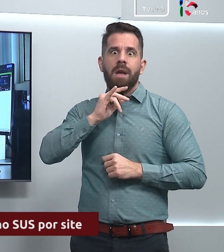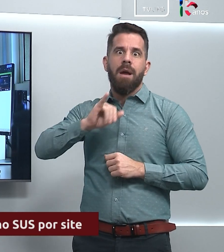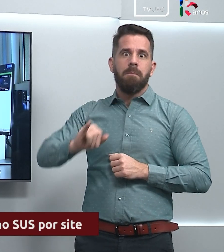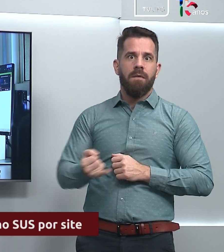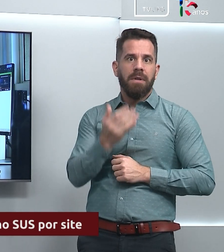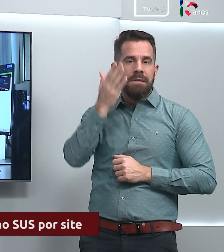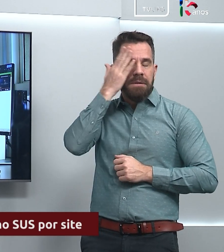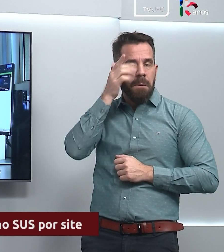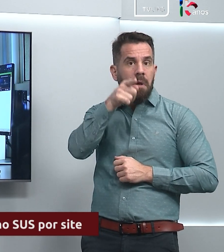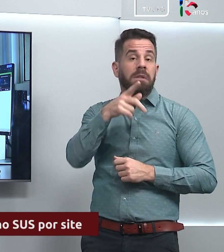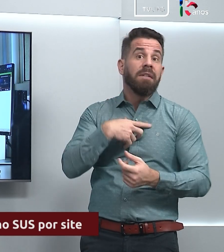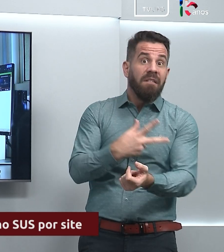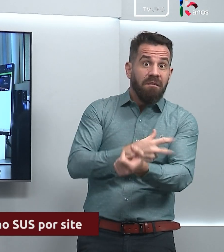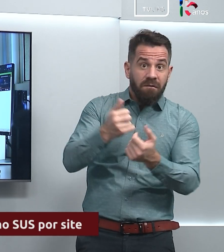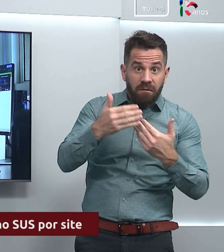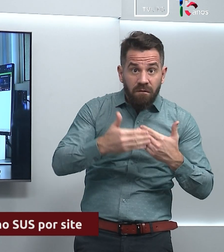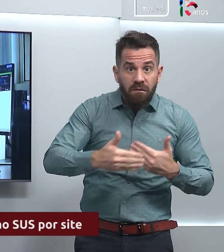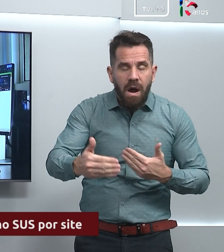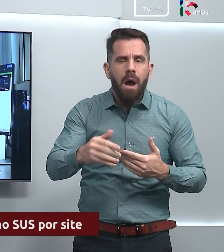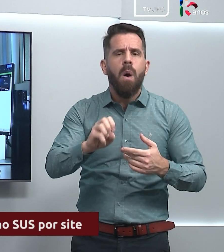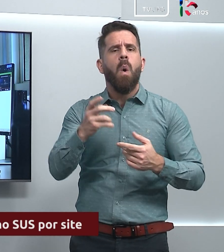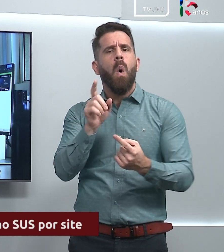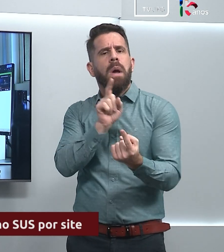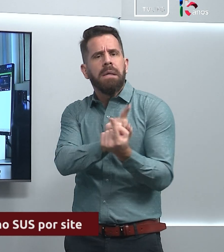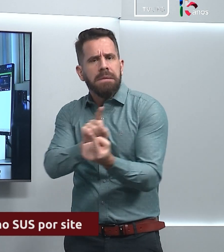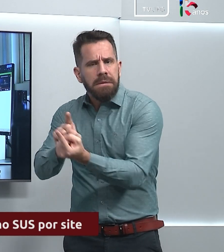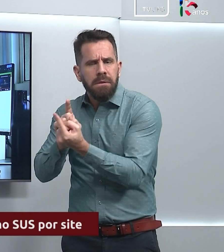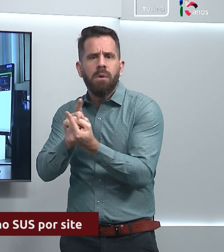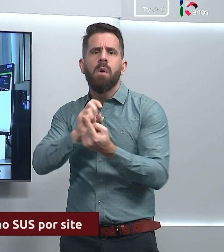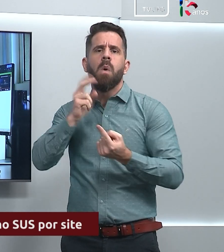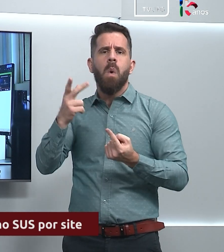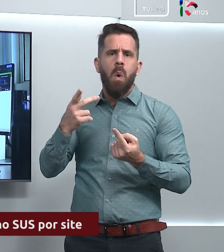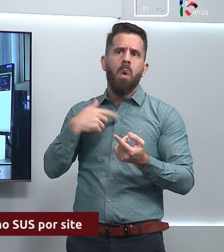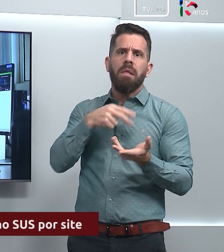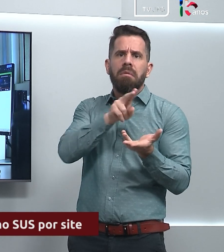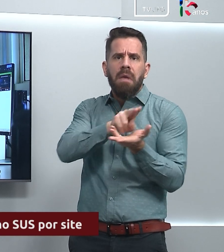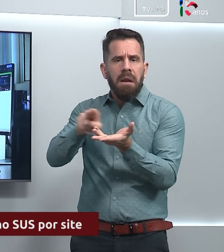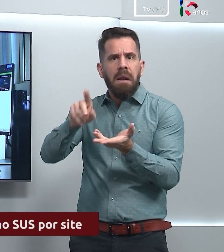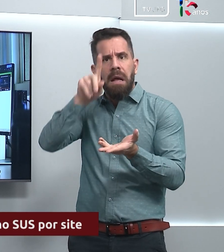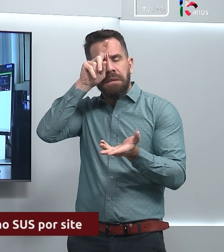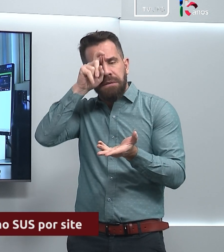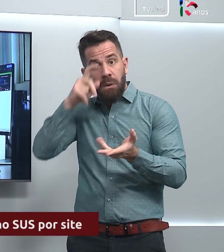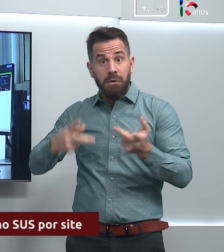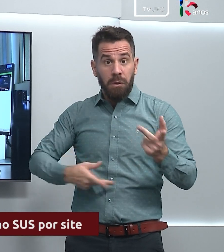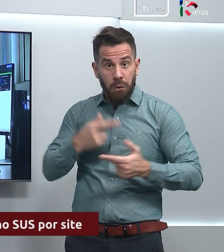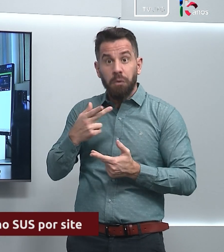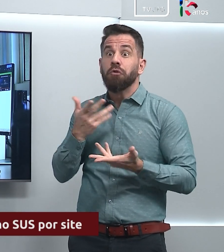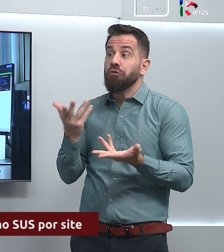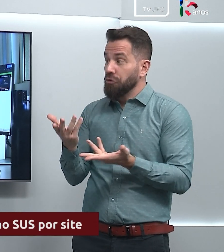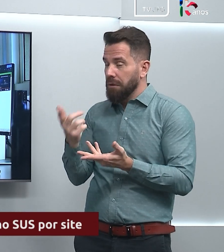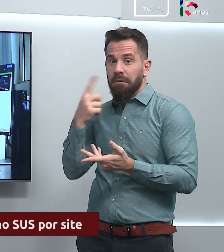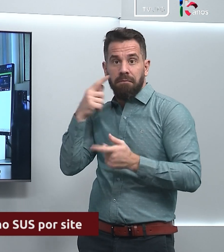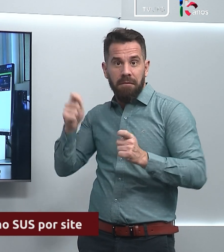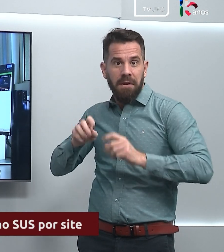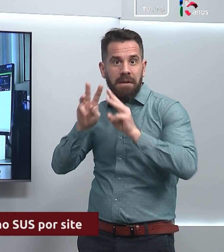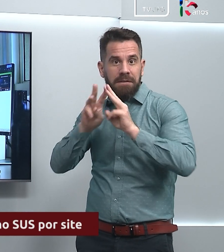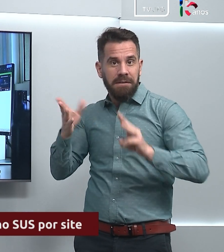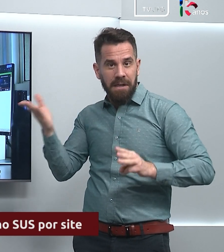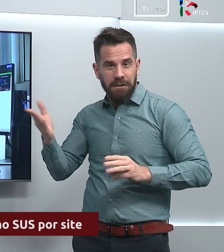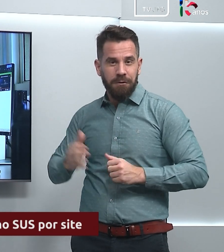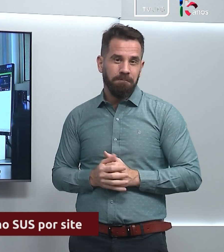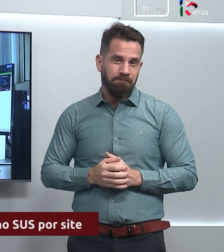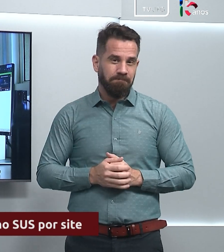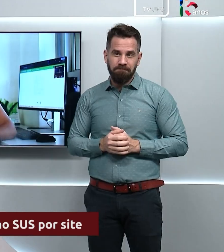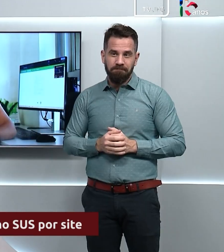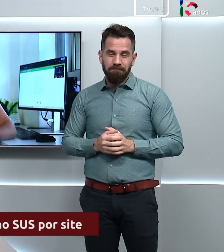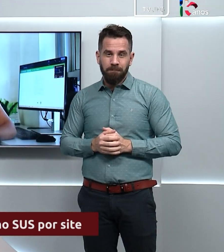situação do seu exame consulta internação ou cirurgia volto com vocês aí do estúdio